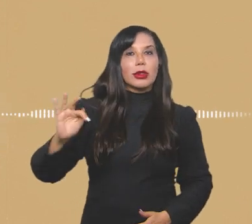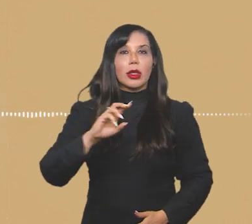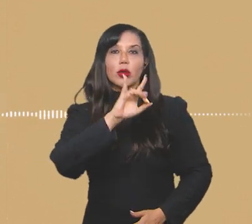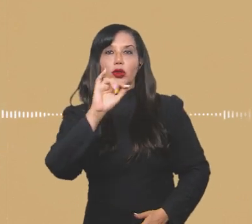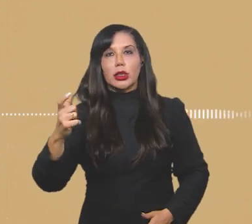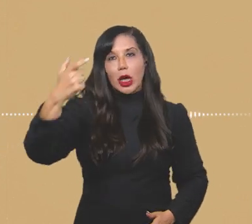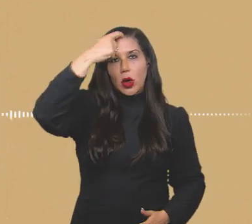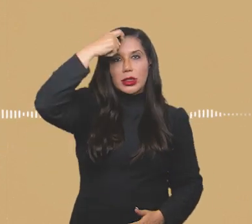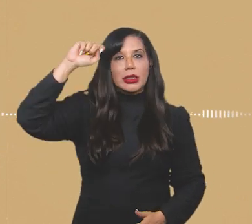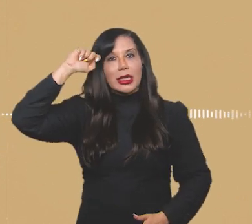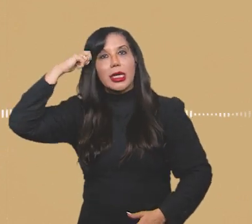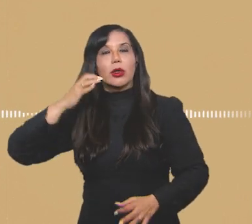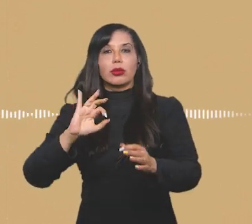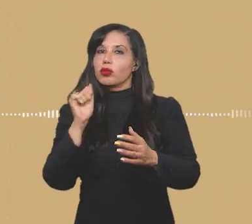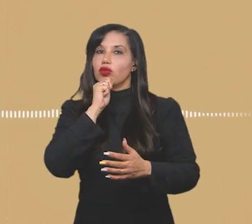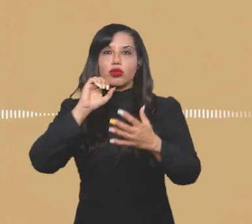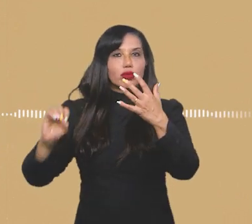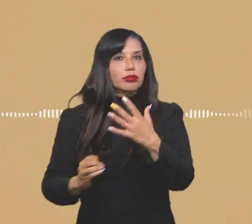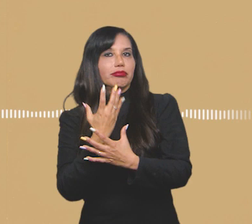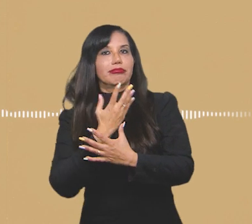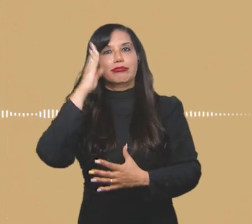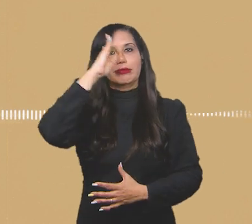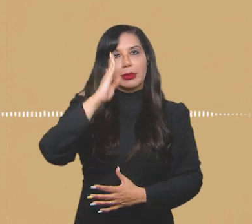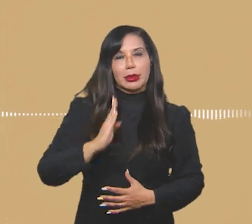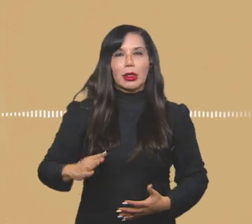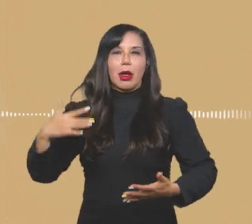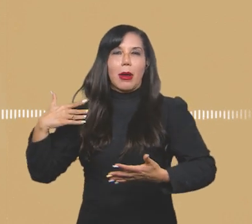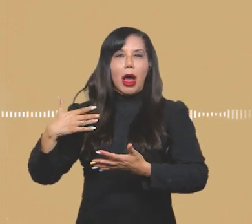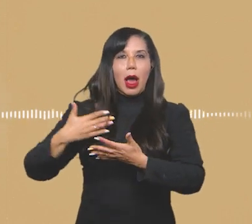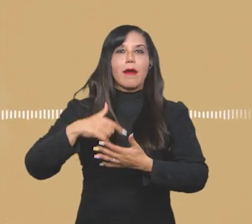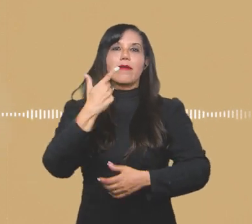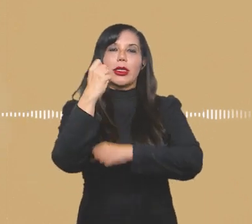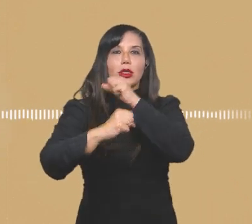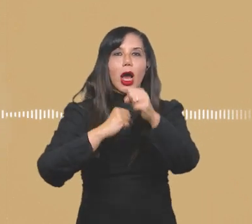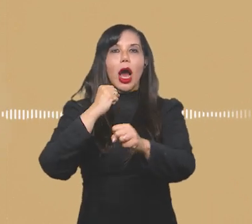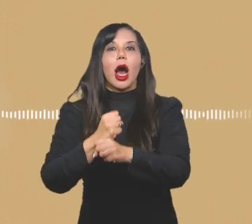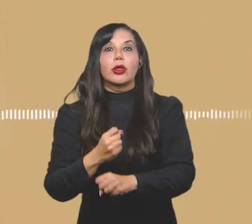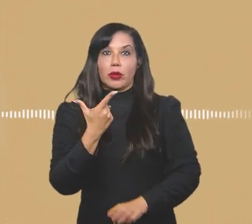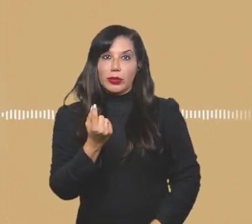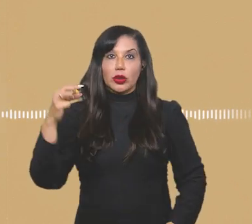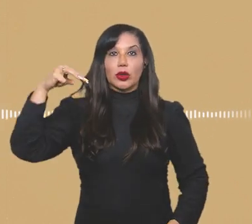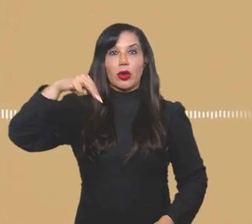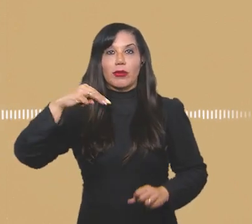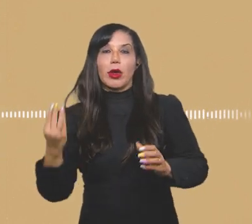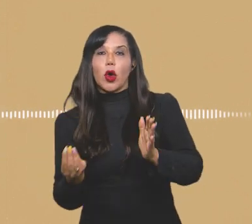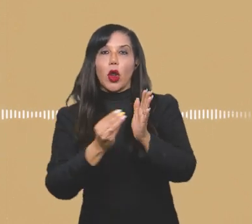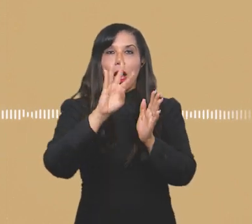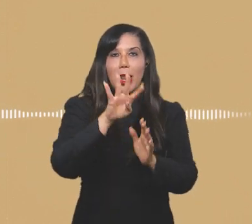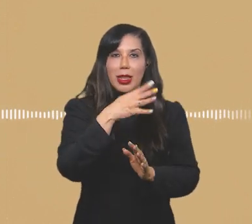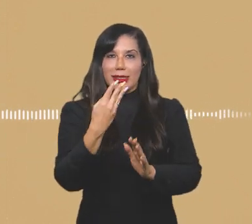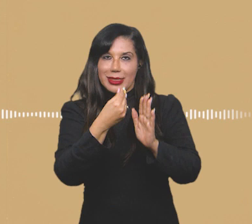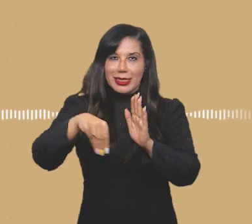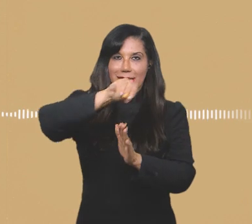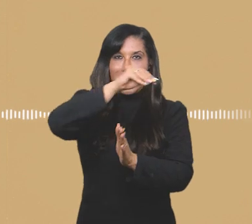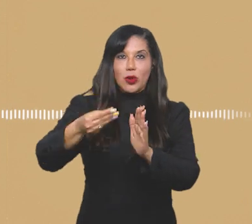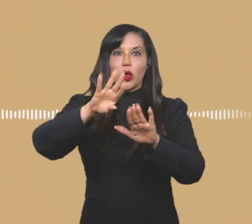federal, e o Dia da Consciência Negra ainda não tinha sido instituído no Brasil. Levariam mais 20 anos para o 20 de novembro entrar no calendário